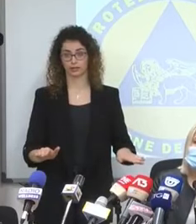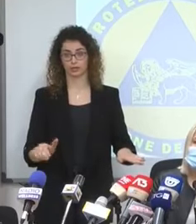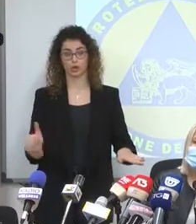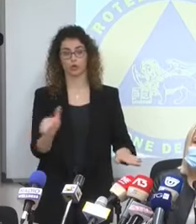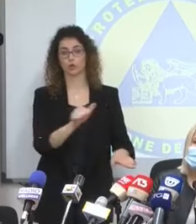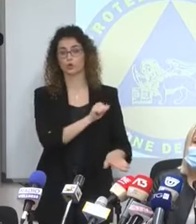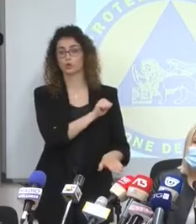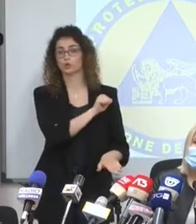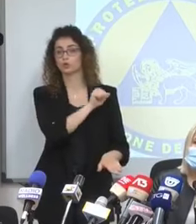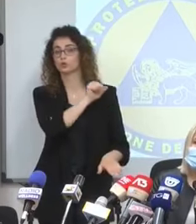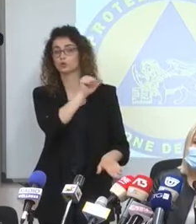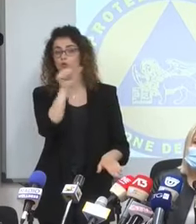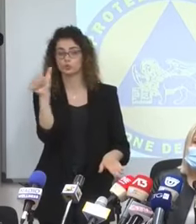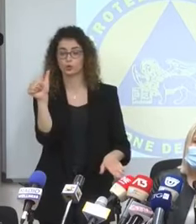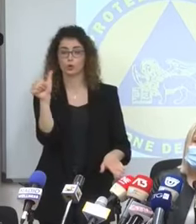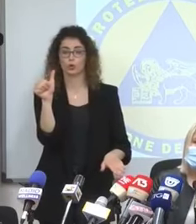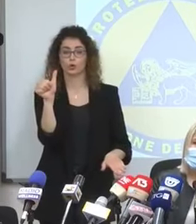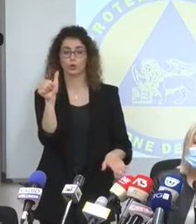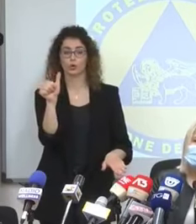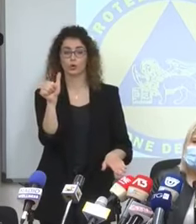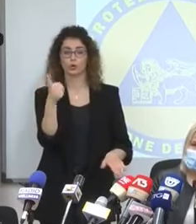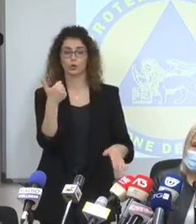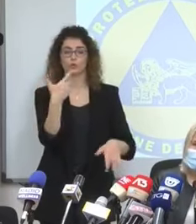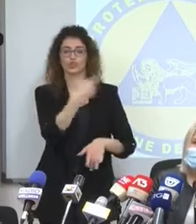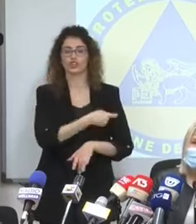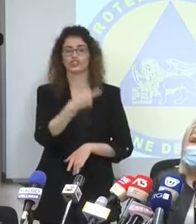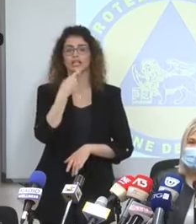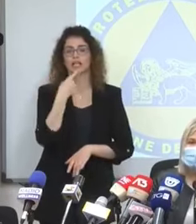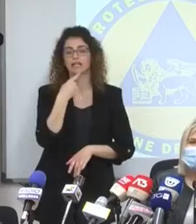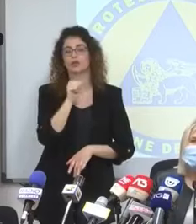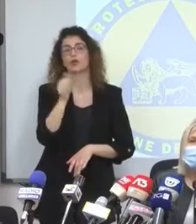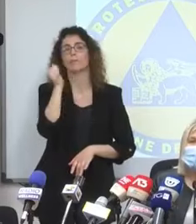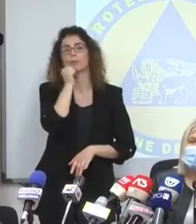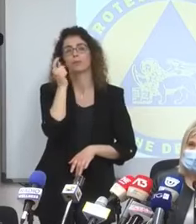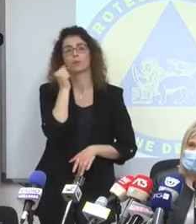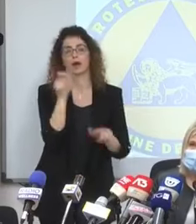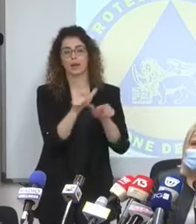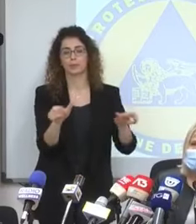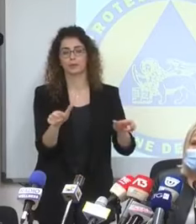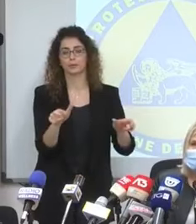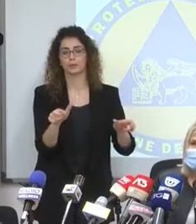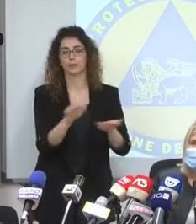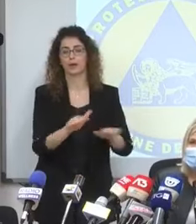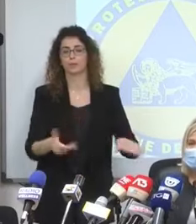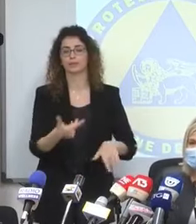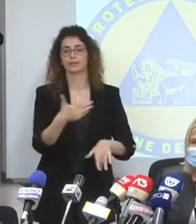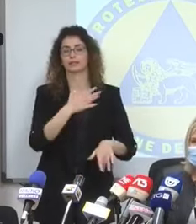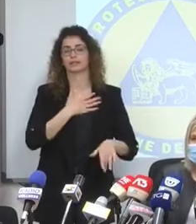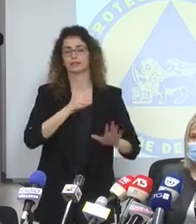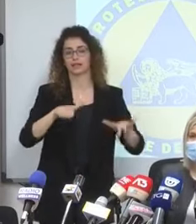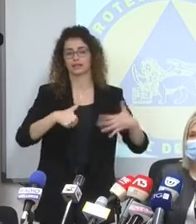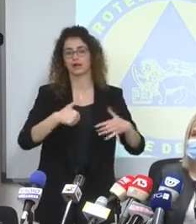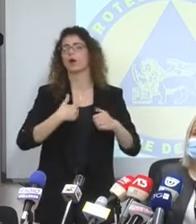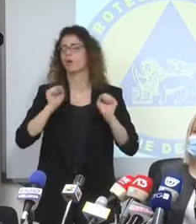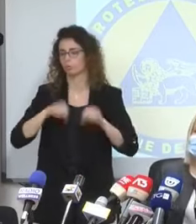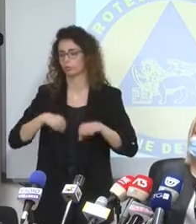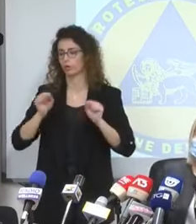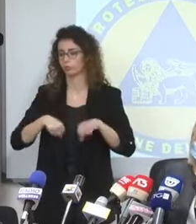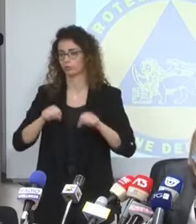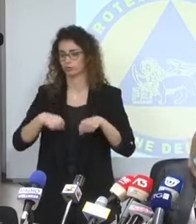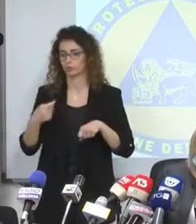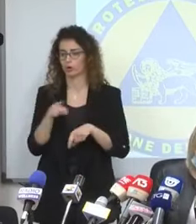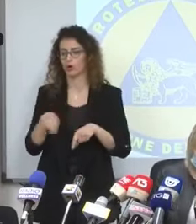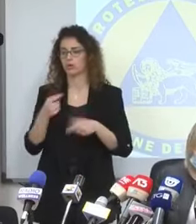di vaccinare i genitori degli under 16 fragili, non gli stessi under 16. Cioè è una possibilità che affronteremo con loro. Loro si sono